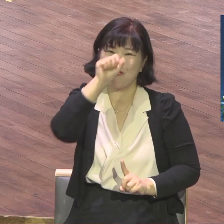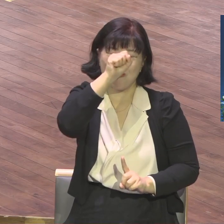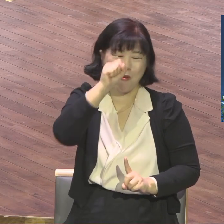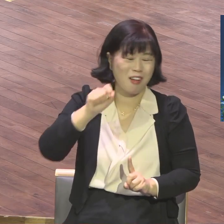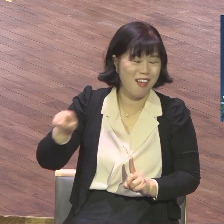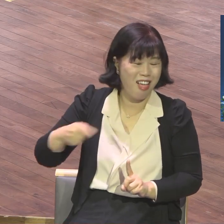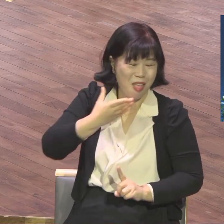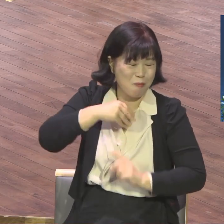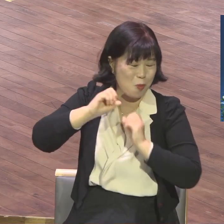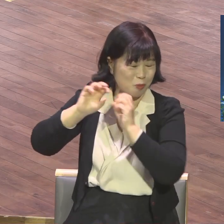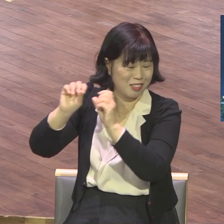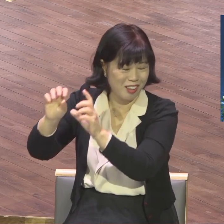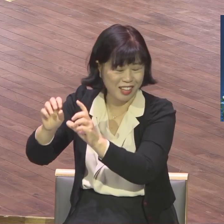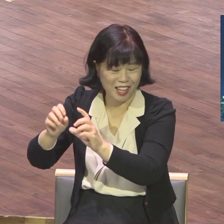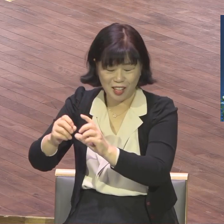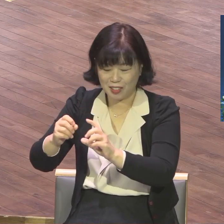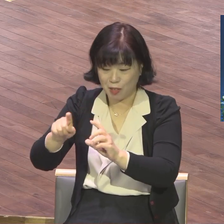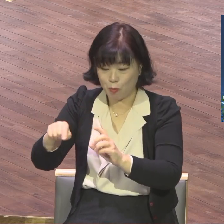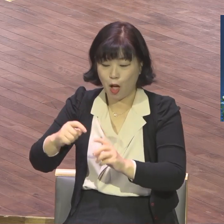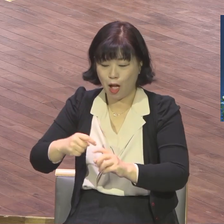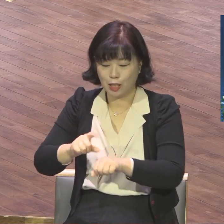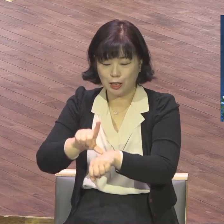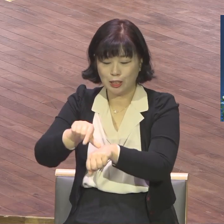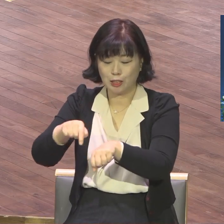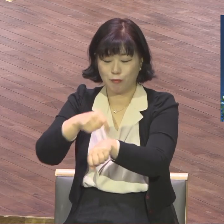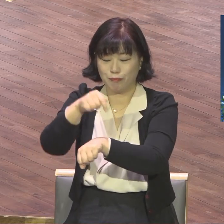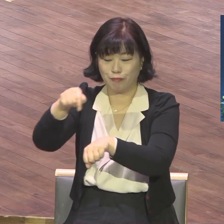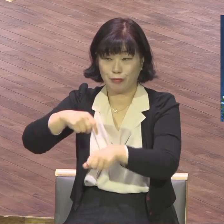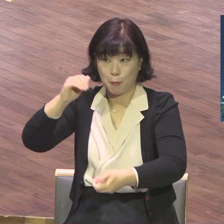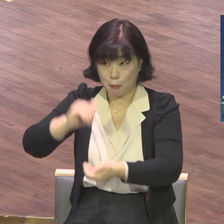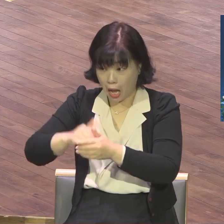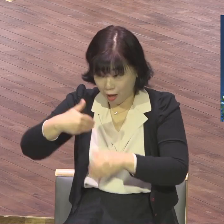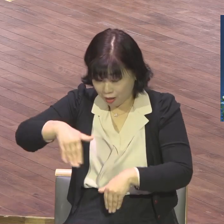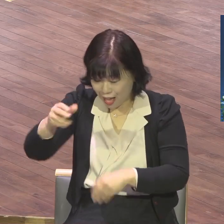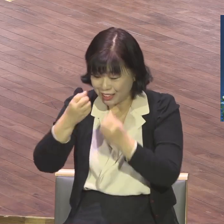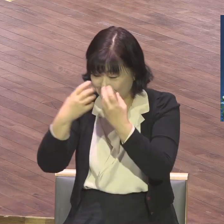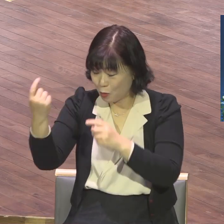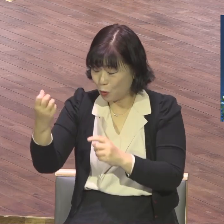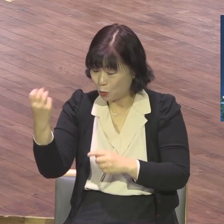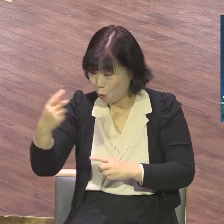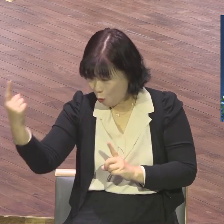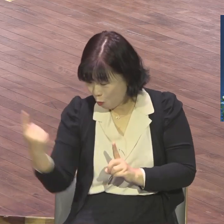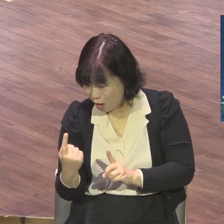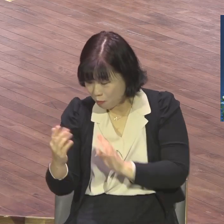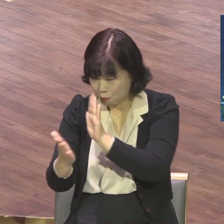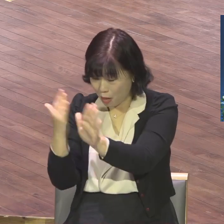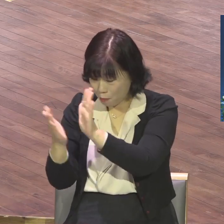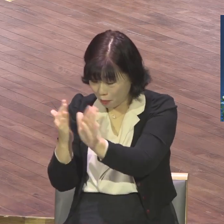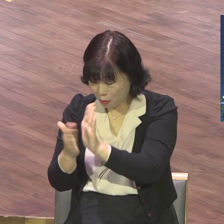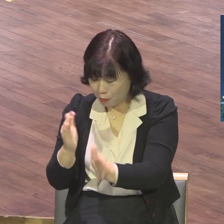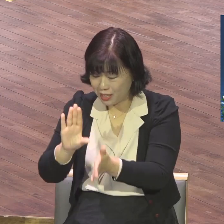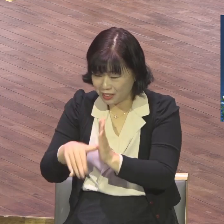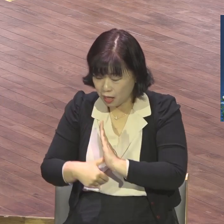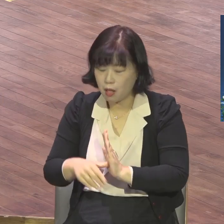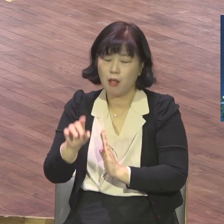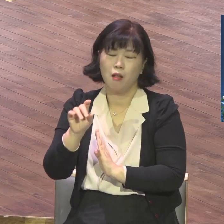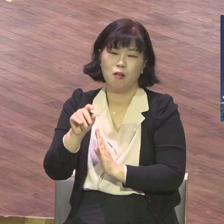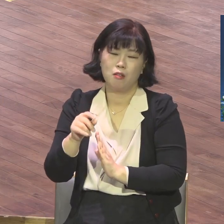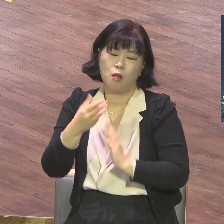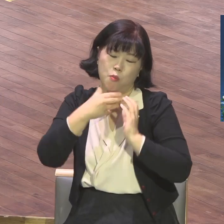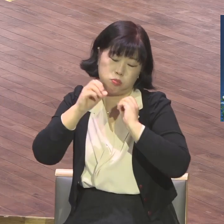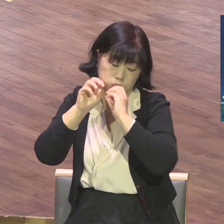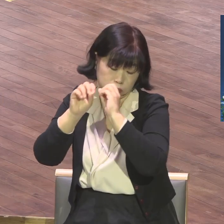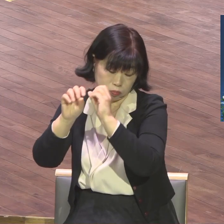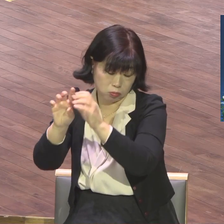뭐 완벽한 보험, 완벽한 팀사역, 완벽한 이 제자훈련을 이들에게 시켰단 말이에요.